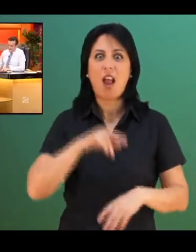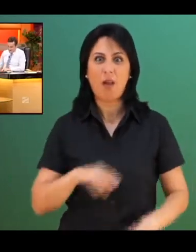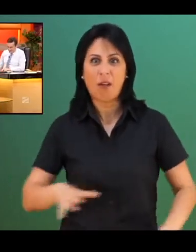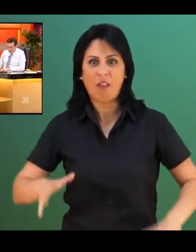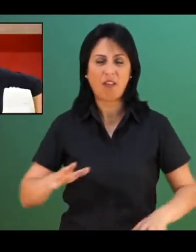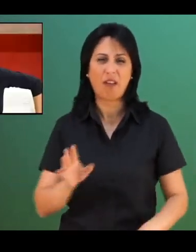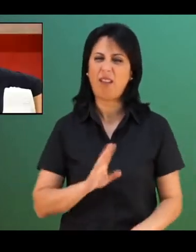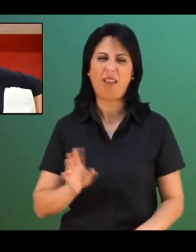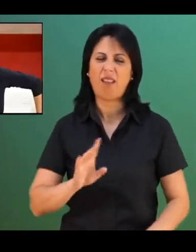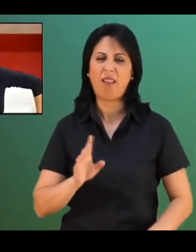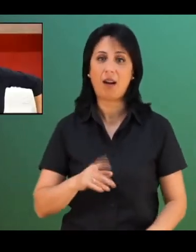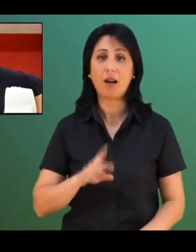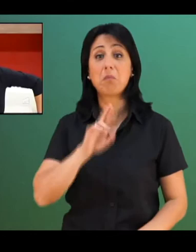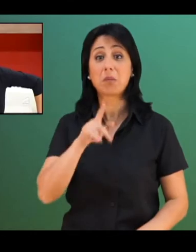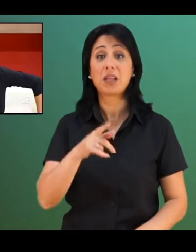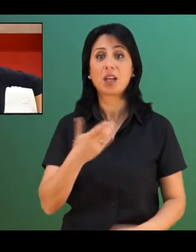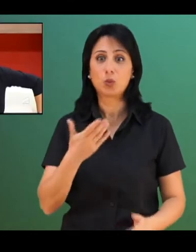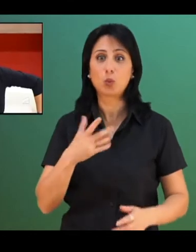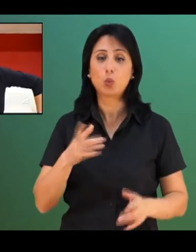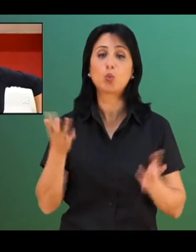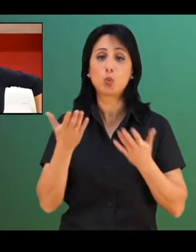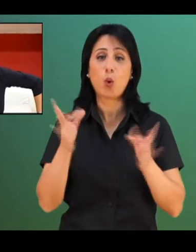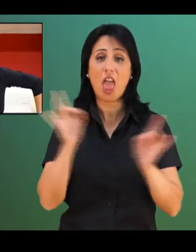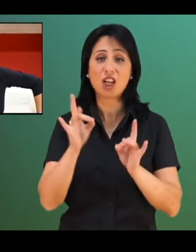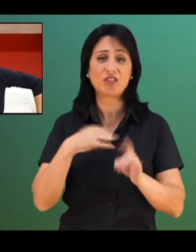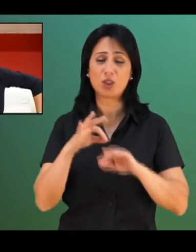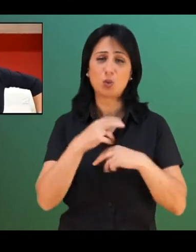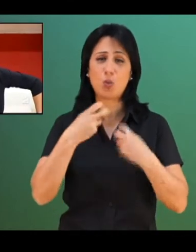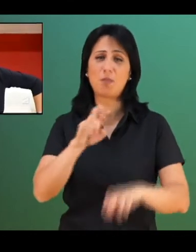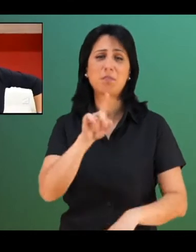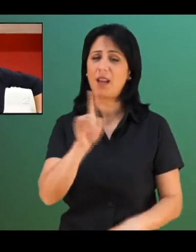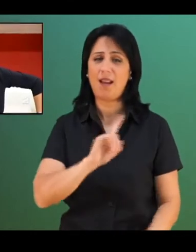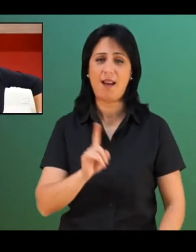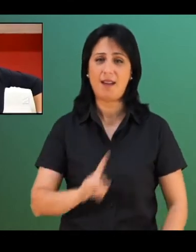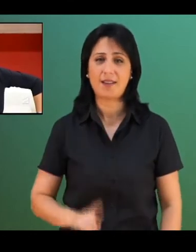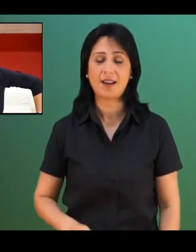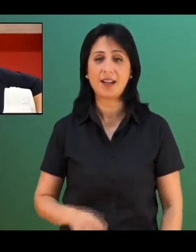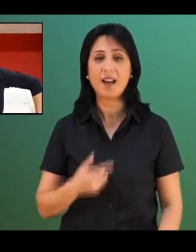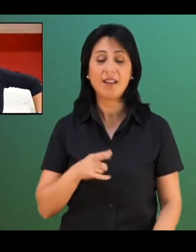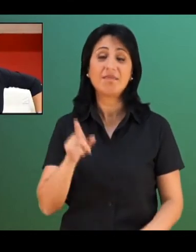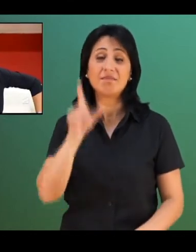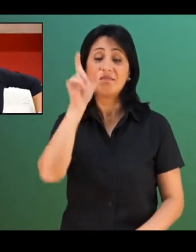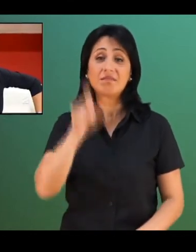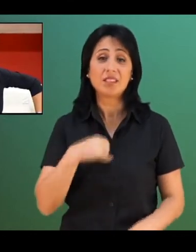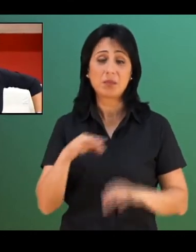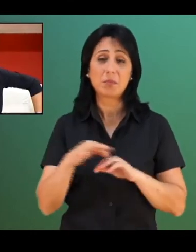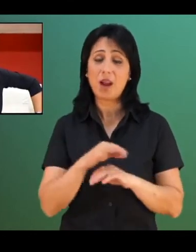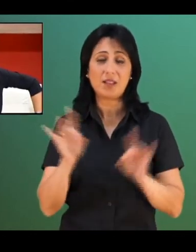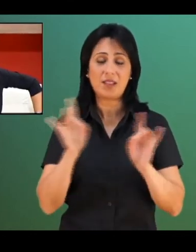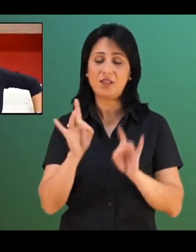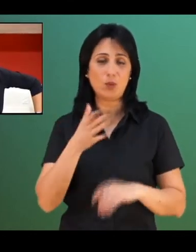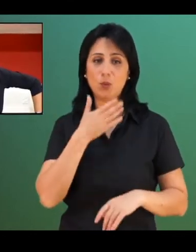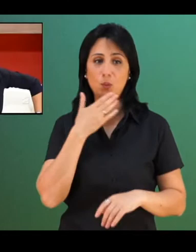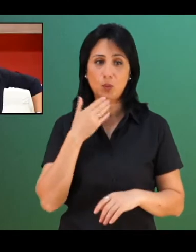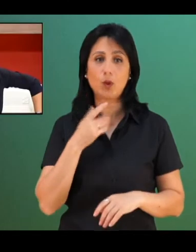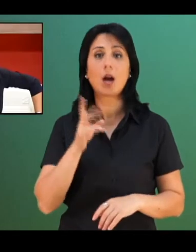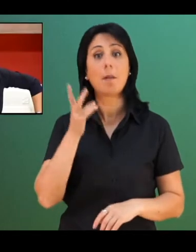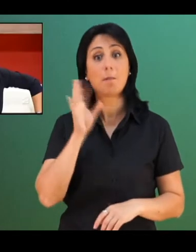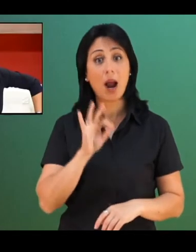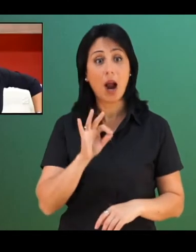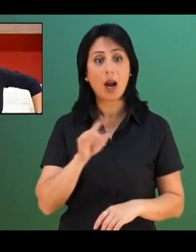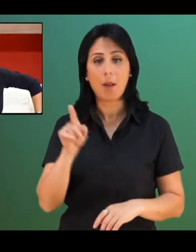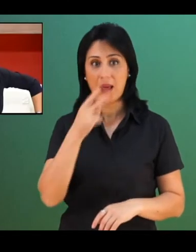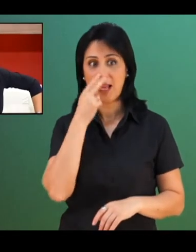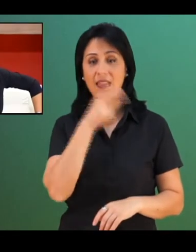ამიტომ ტარიელი რო არა მყავს ეჭვიანი, მაგრამ სხვათა შორის ეს რო ნახა ანოში ეს კადრები და შე რა გითხარი ახლა რატო